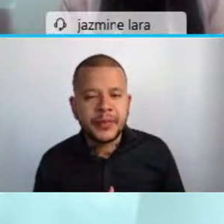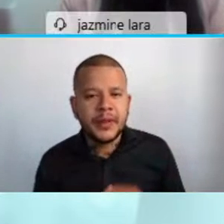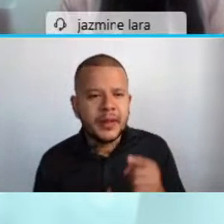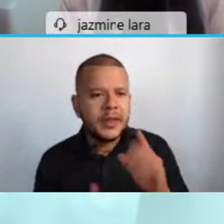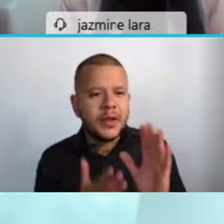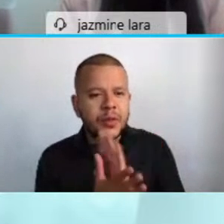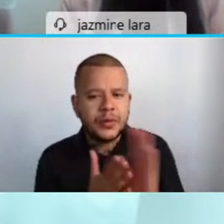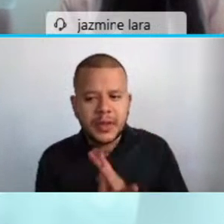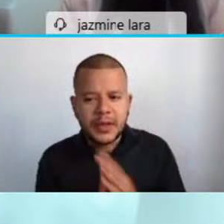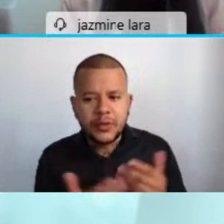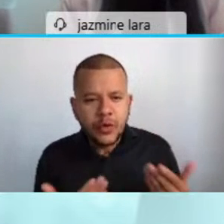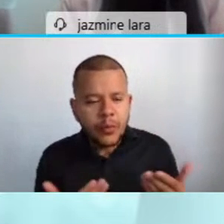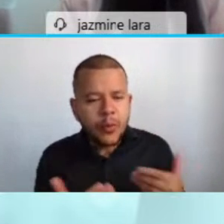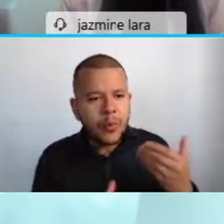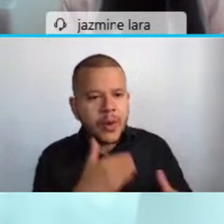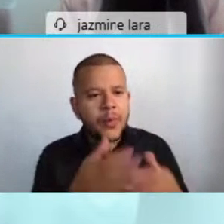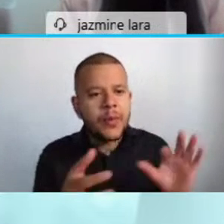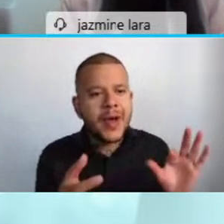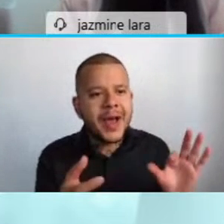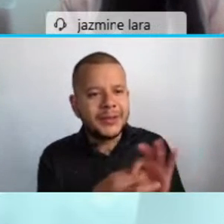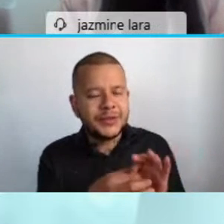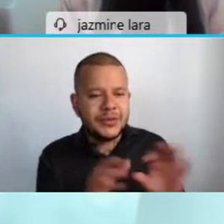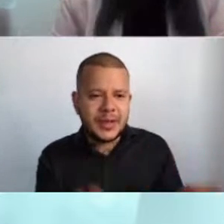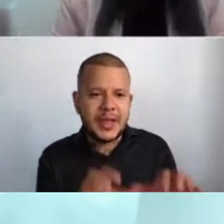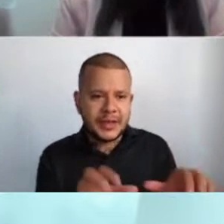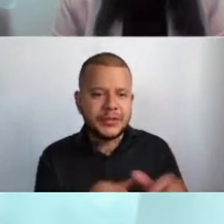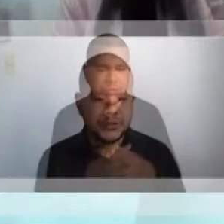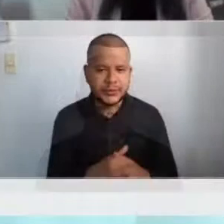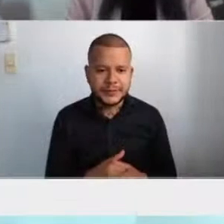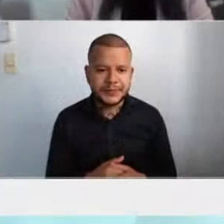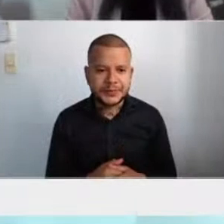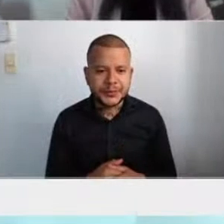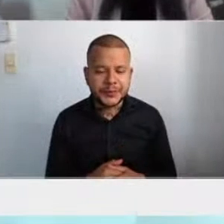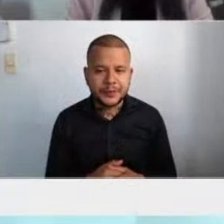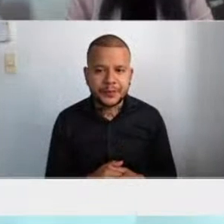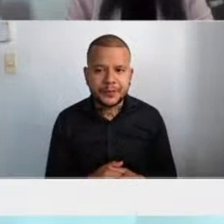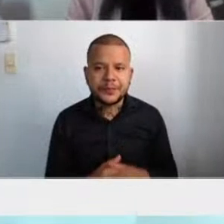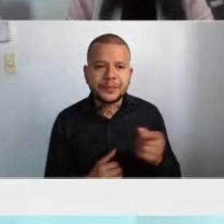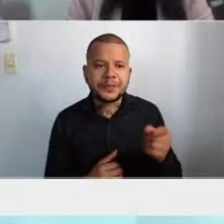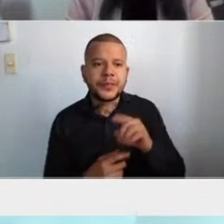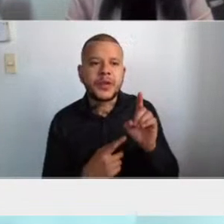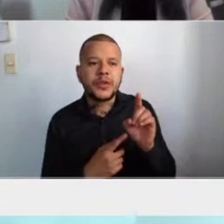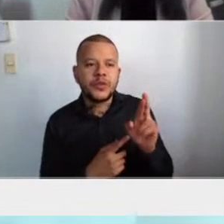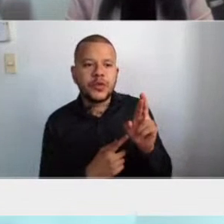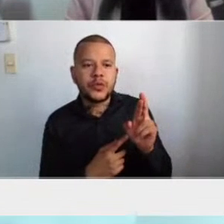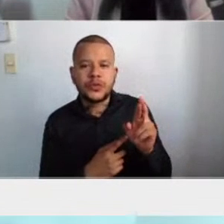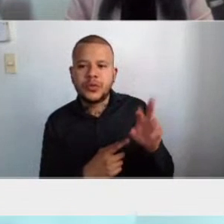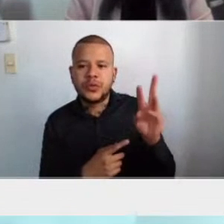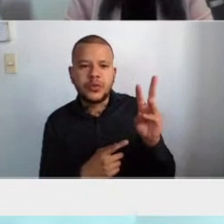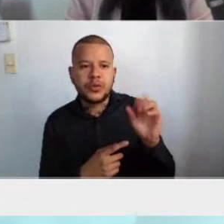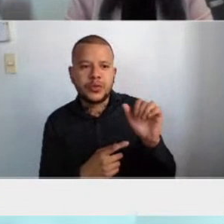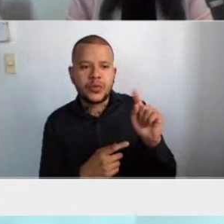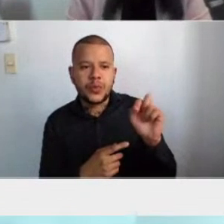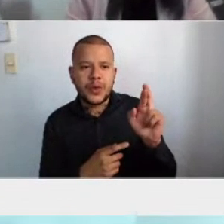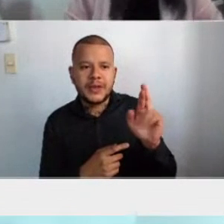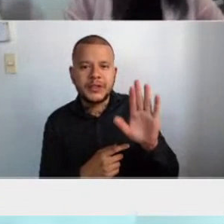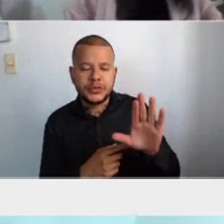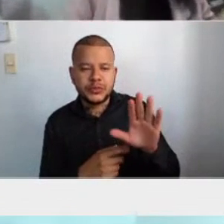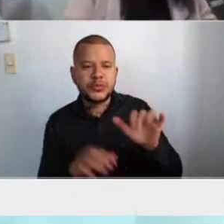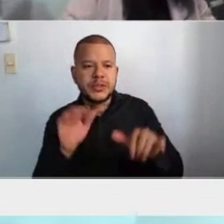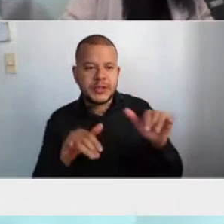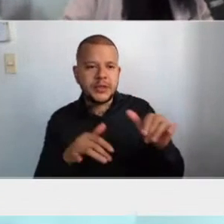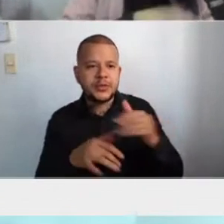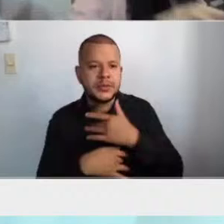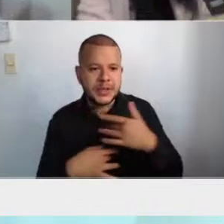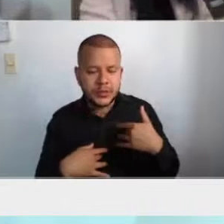se ha venido articulando todas estas acciones en este sentido. Tenemos también al doctor Walter Gómez Reyes, secretario de Salud del Departamento de